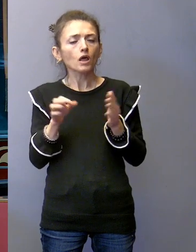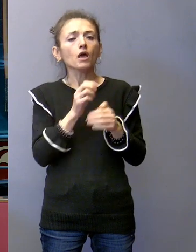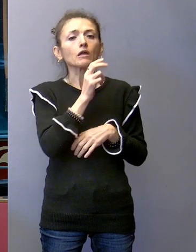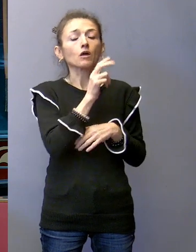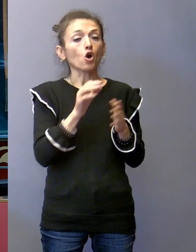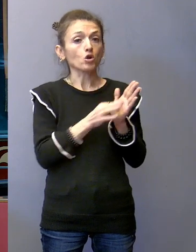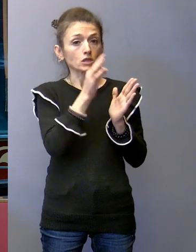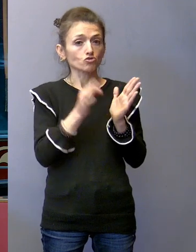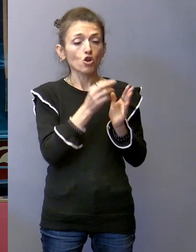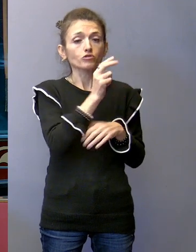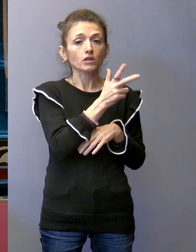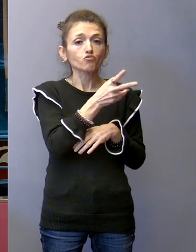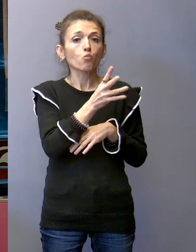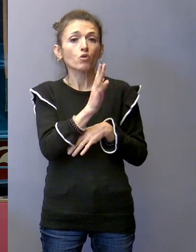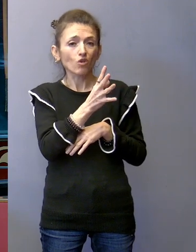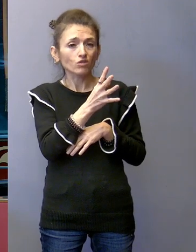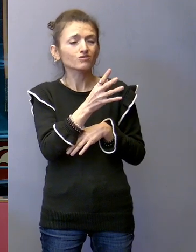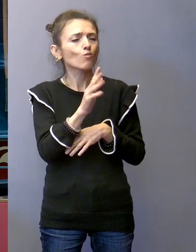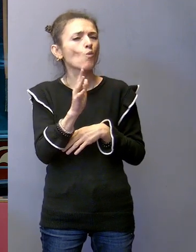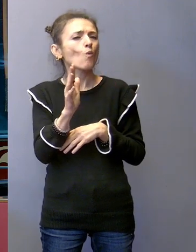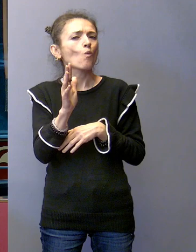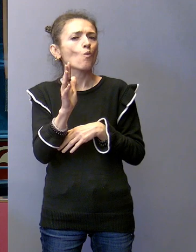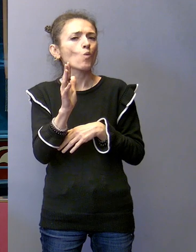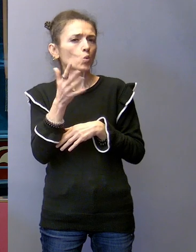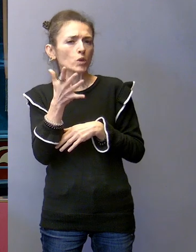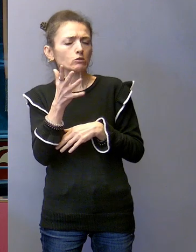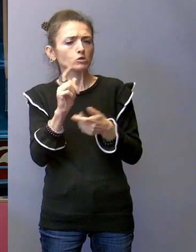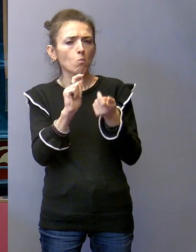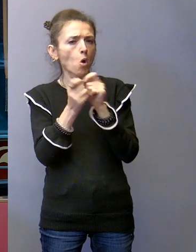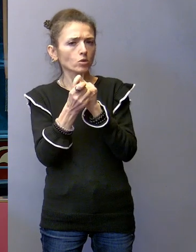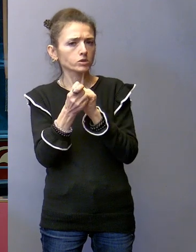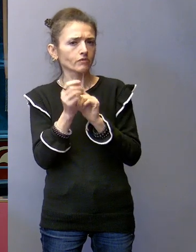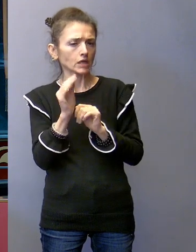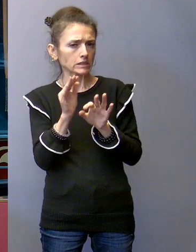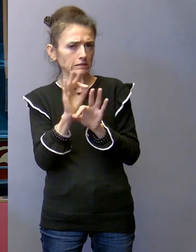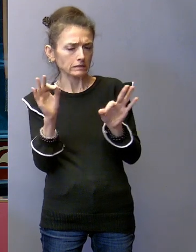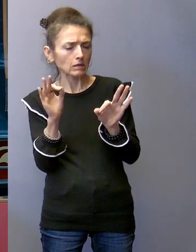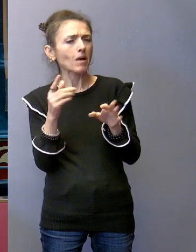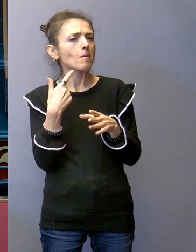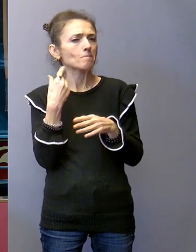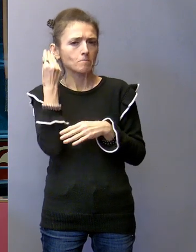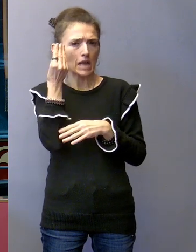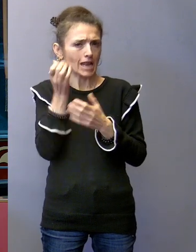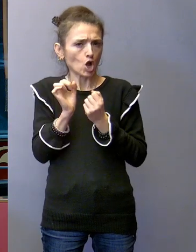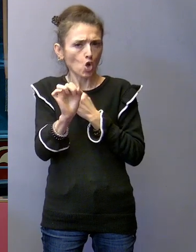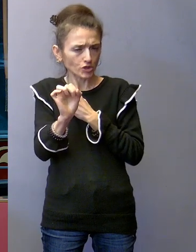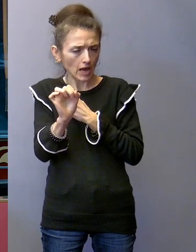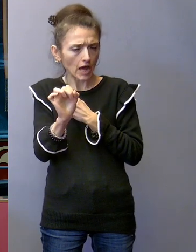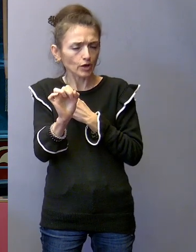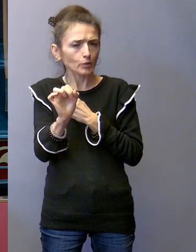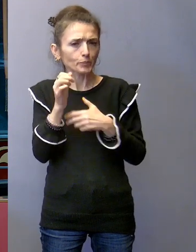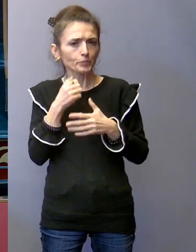14 perché il 15 non è stata chiesta nessuna modifica al parere è contrario quindi